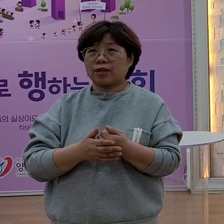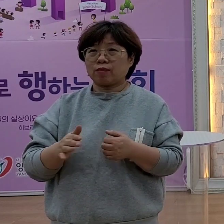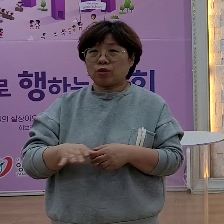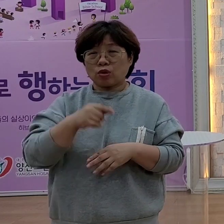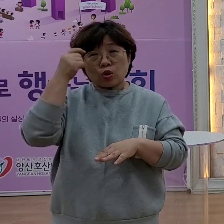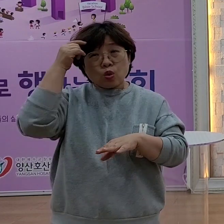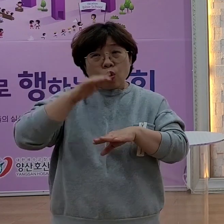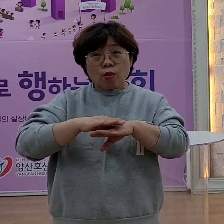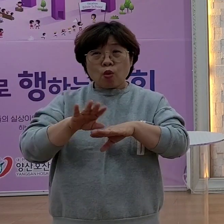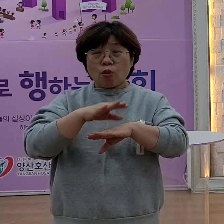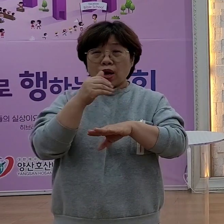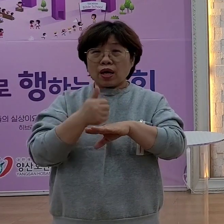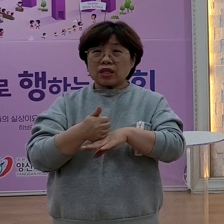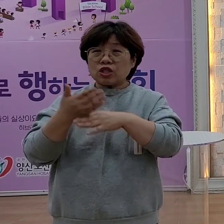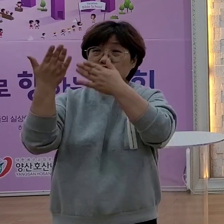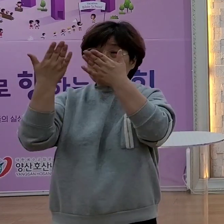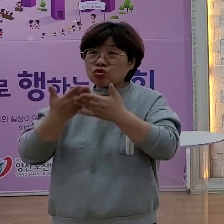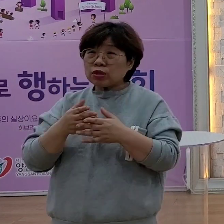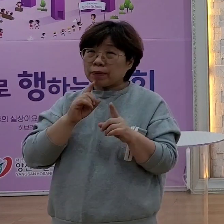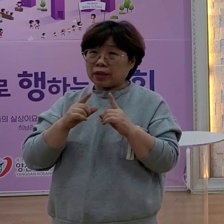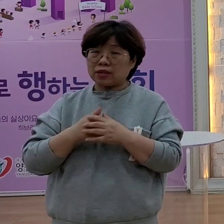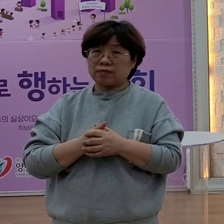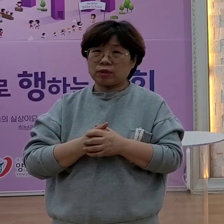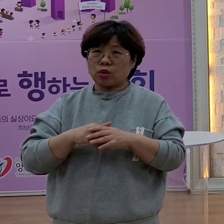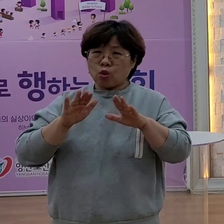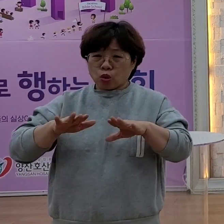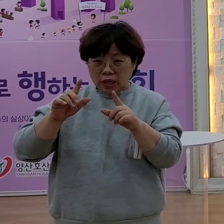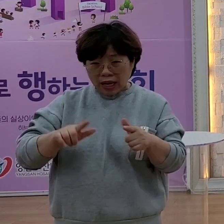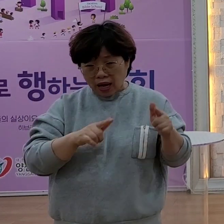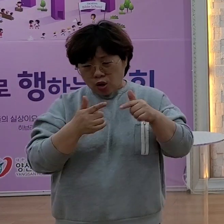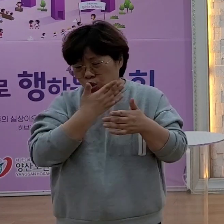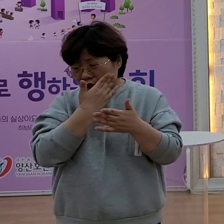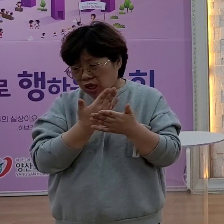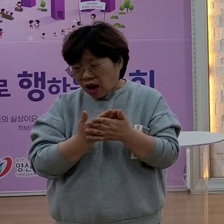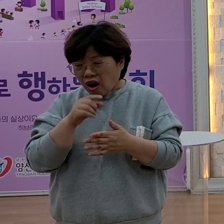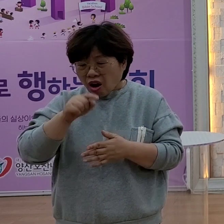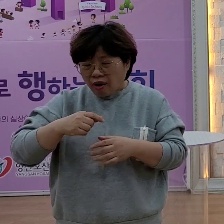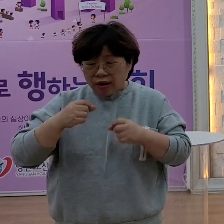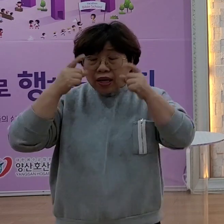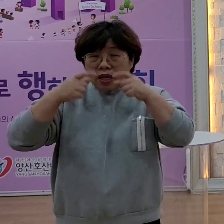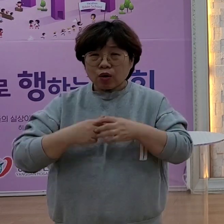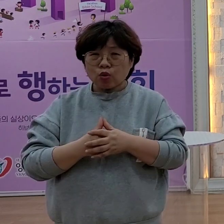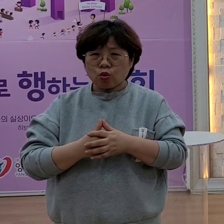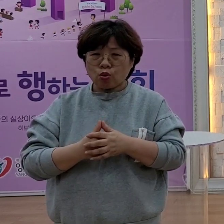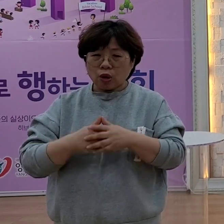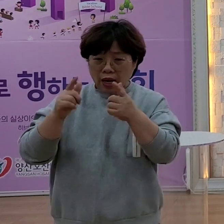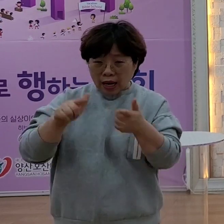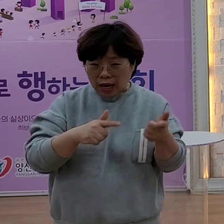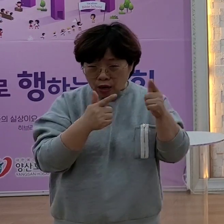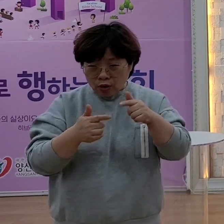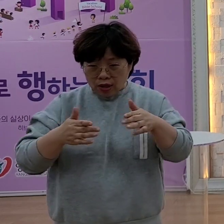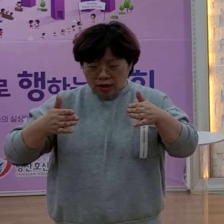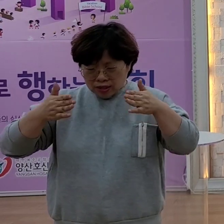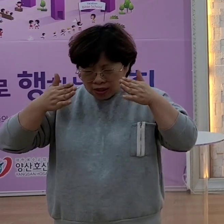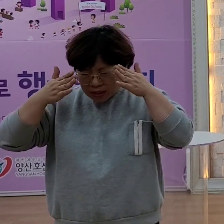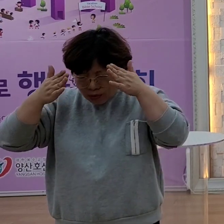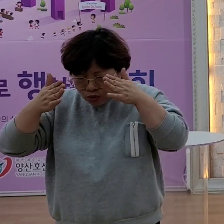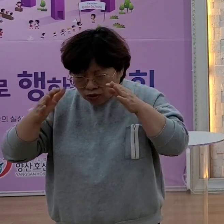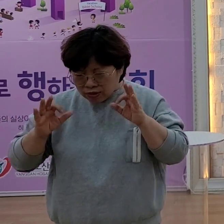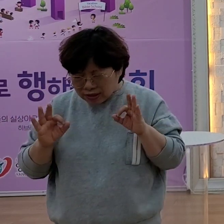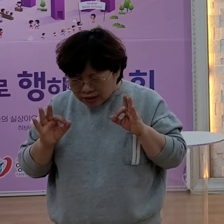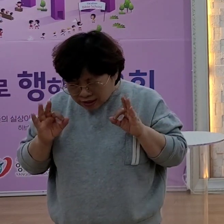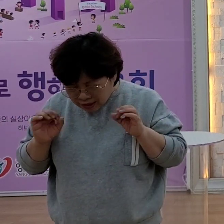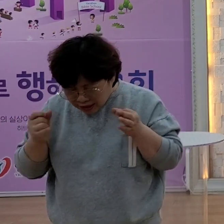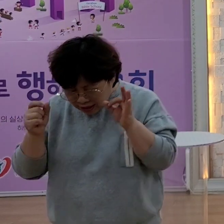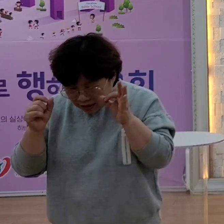솔로몬이 우리에게 주는 한 가지 지혜, 오늘 하루를 귀한 줄 알고 이 하루에 가장 최선을 다하고 귀하게 만들라.